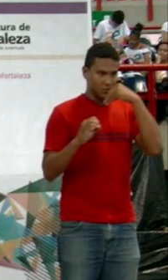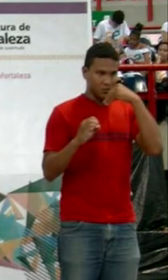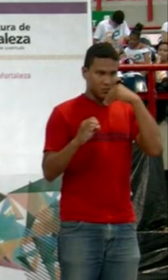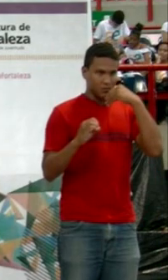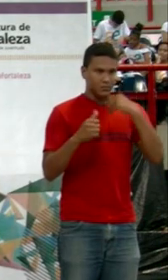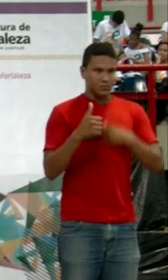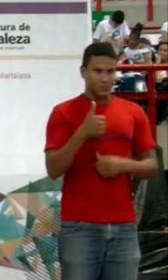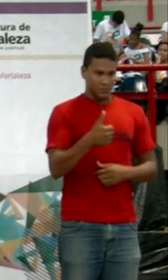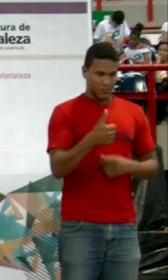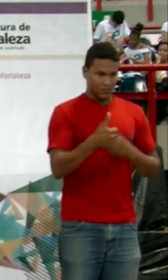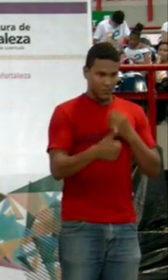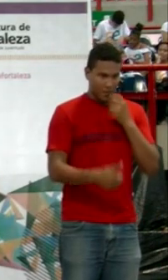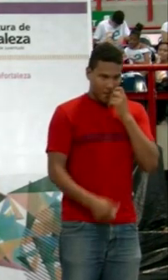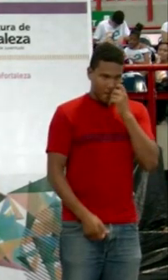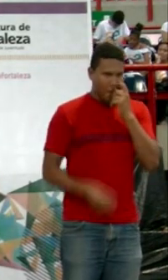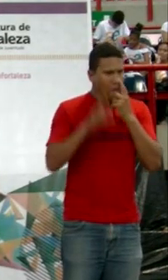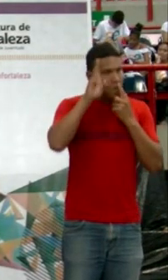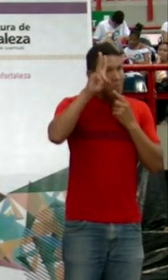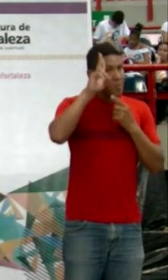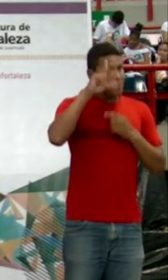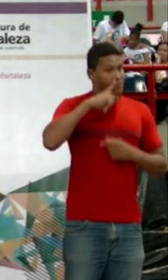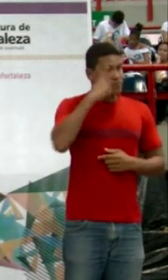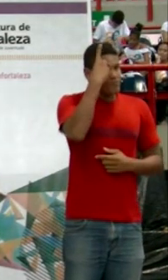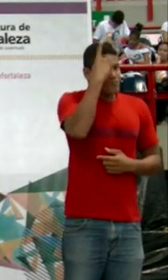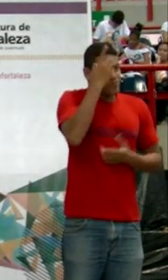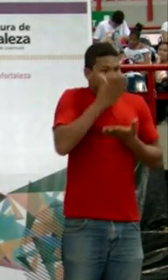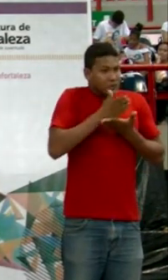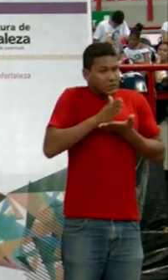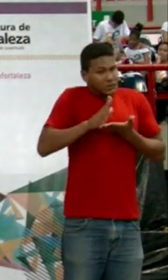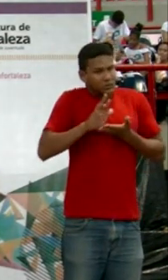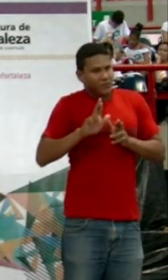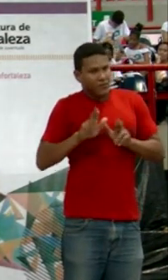uma exceção, né? Que eu falei. A exceção é o